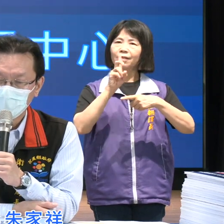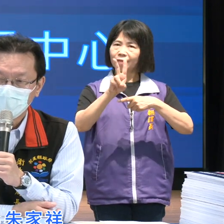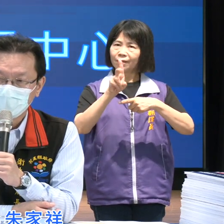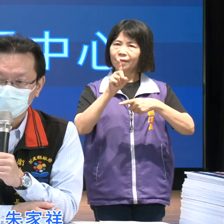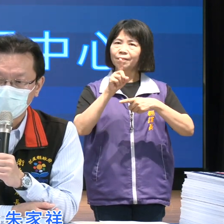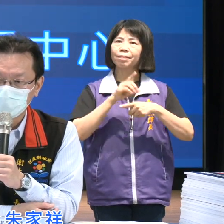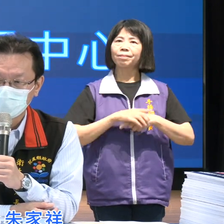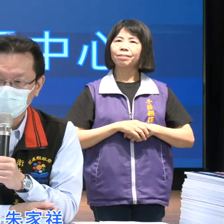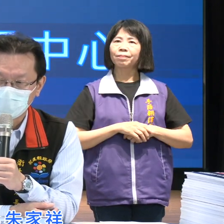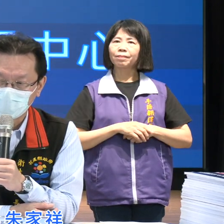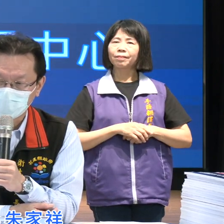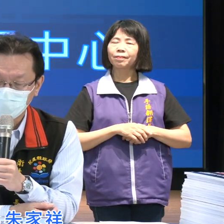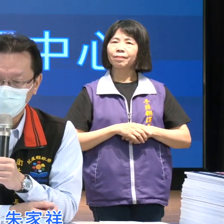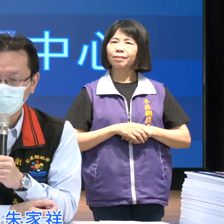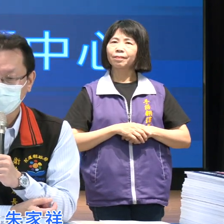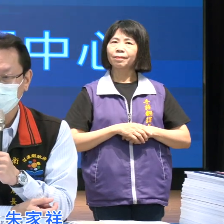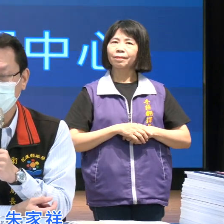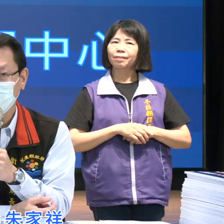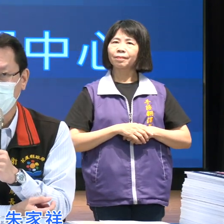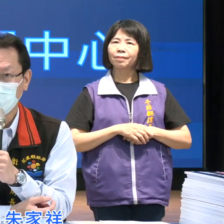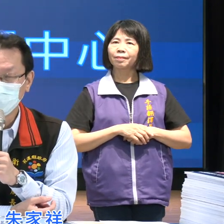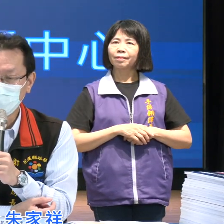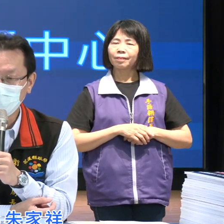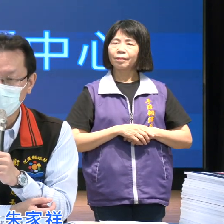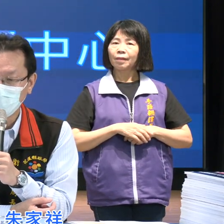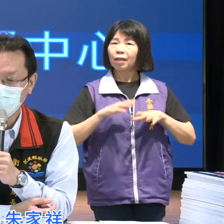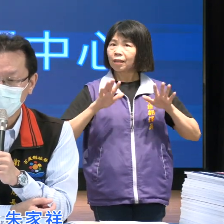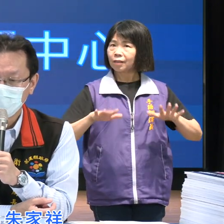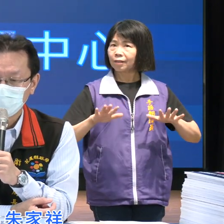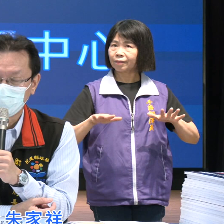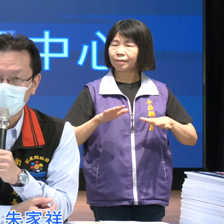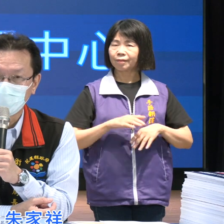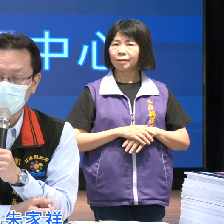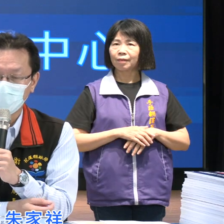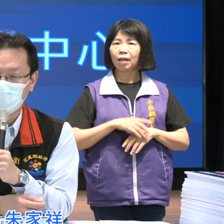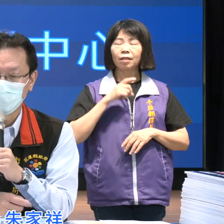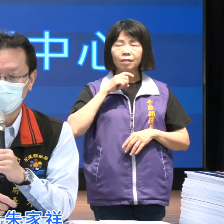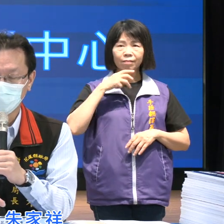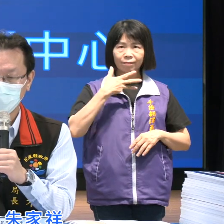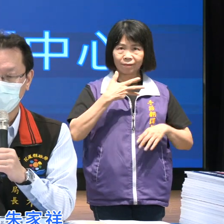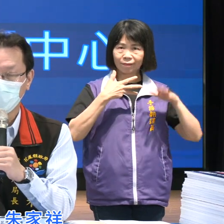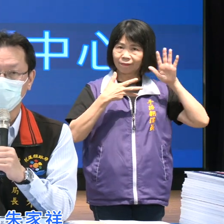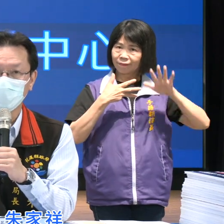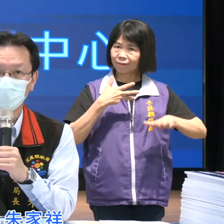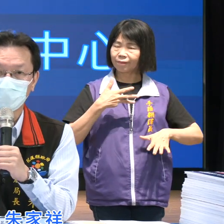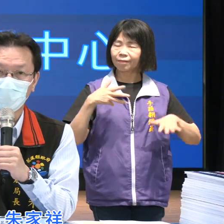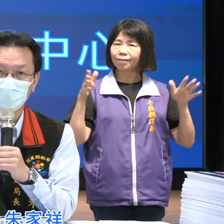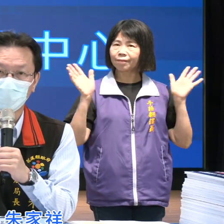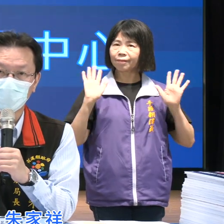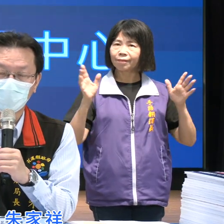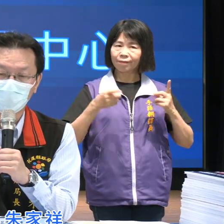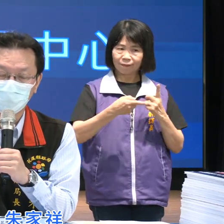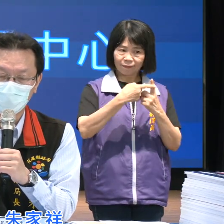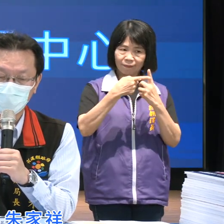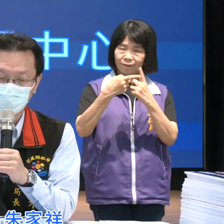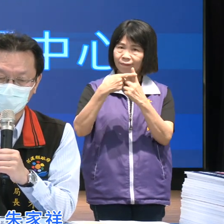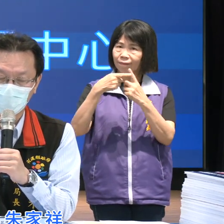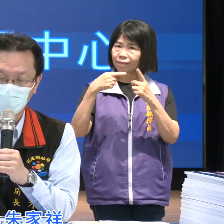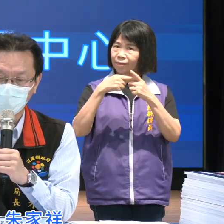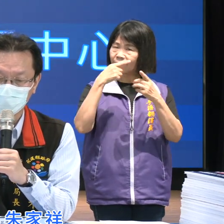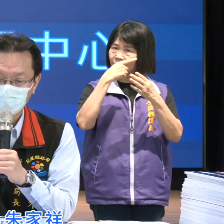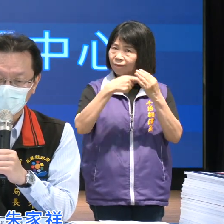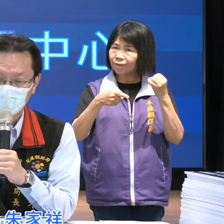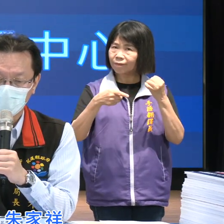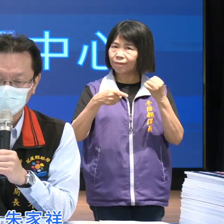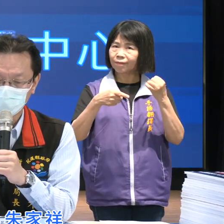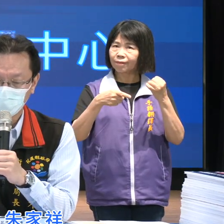23.1%哈，所以整体来看，我们今天的18岁以下的孩子，的确诊的个案比例数上